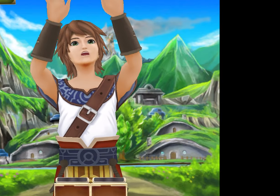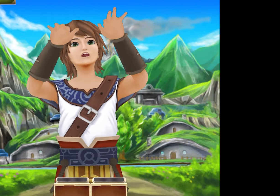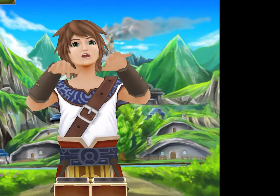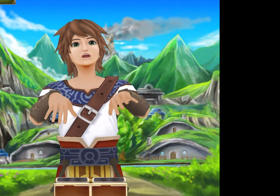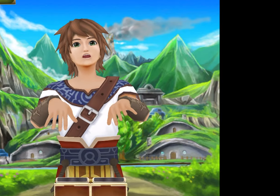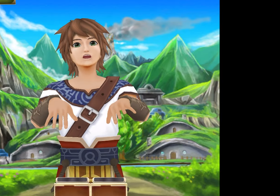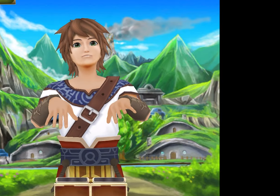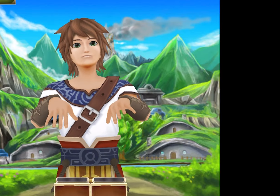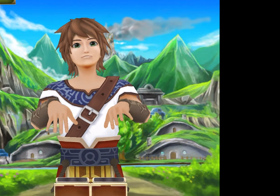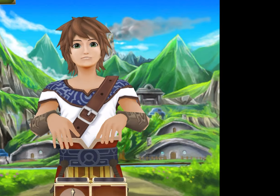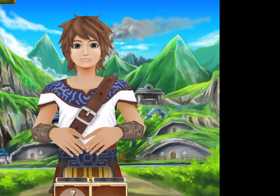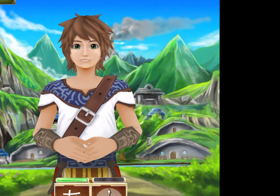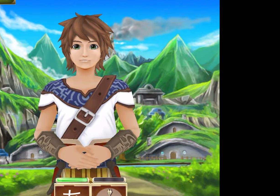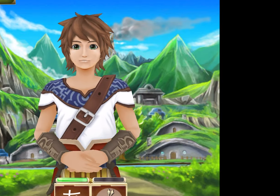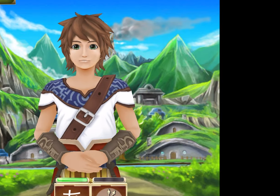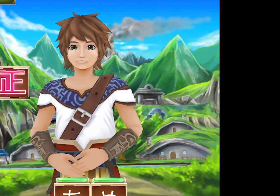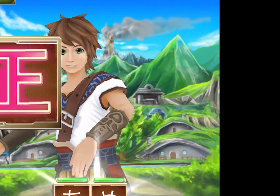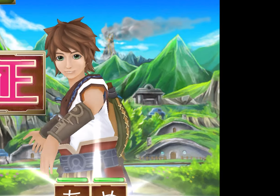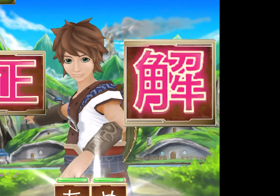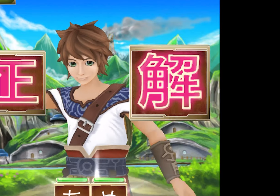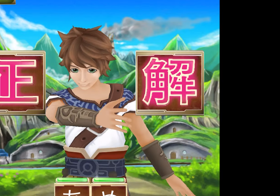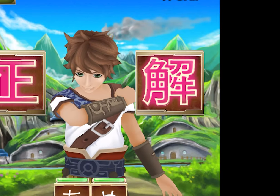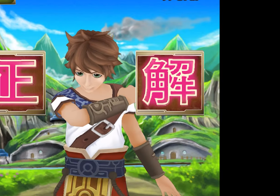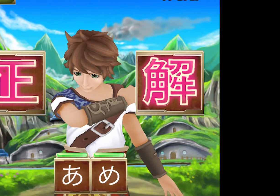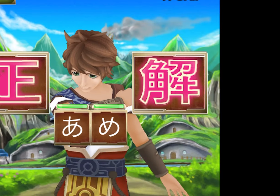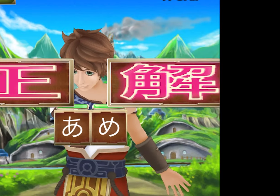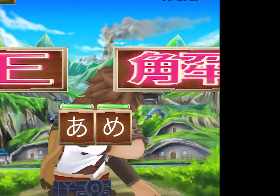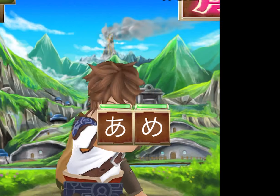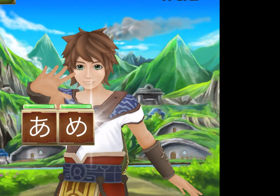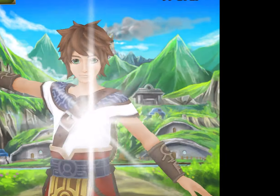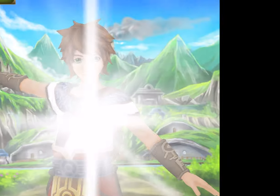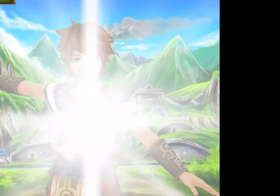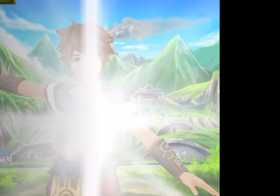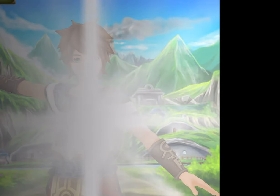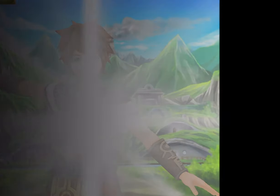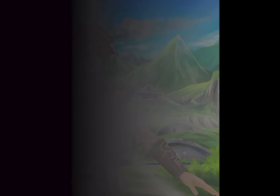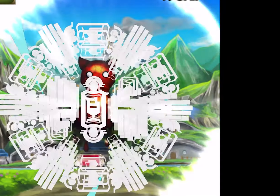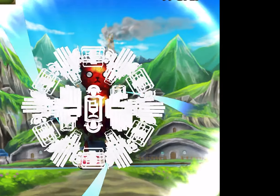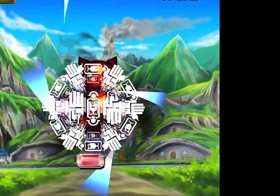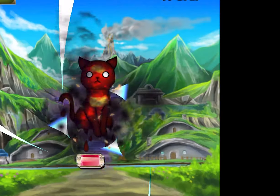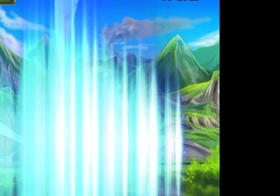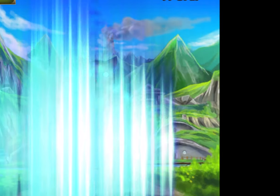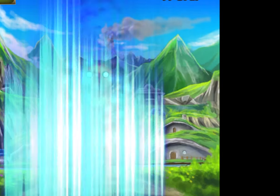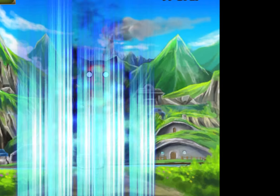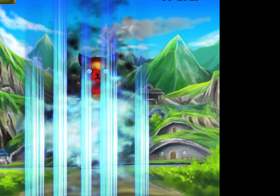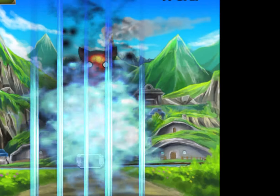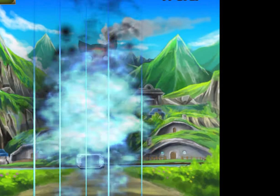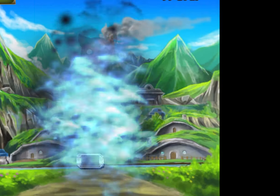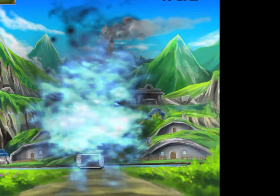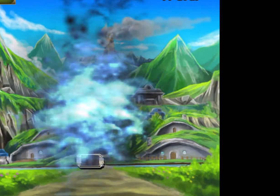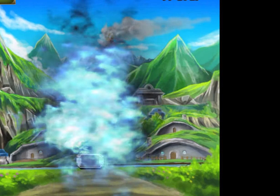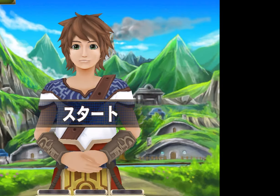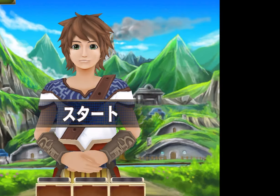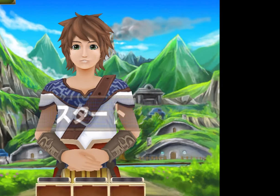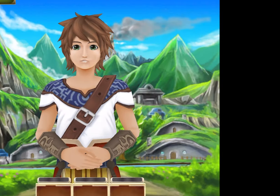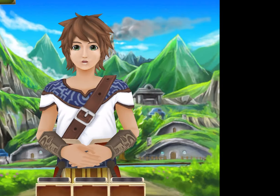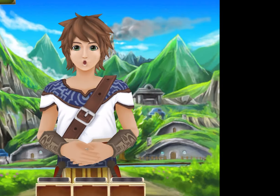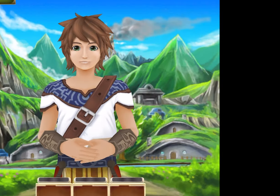雨雨雨雨雨よしよしいけたなんだ次は